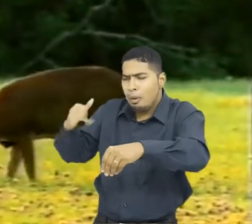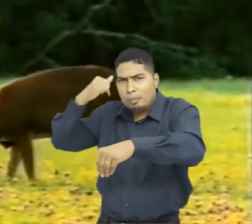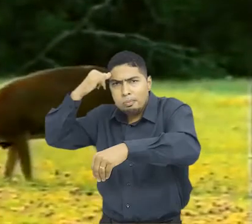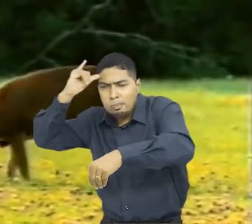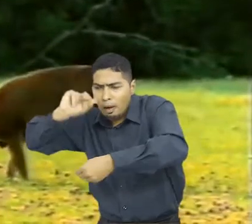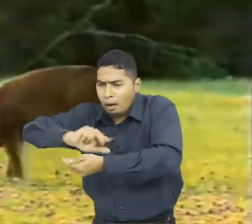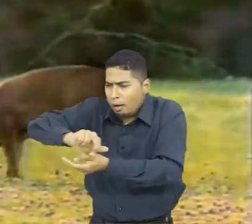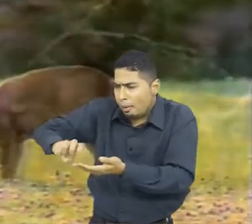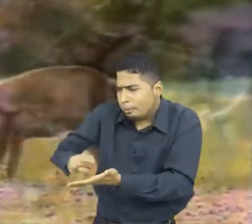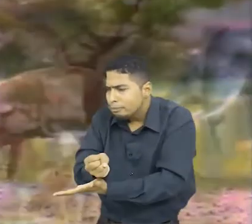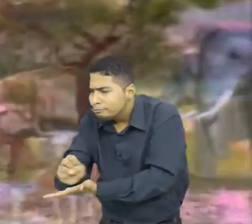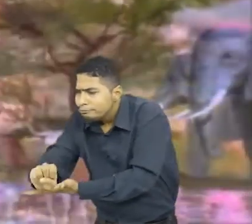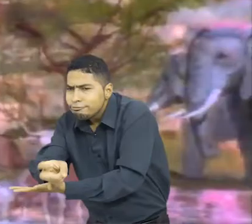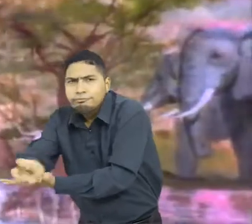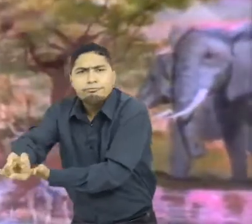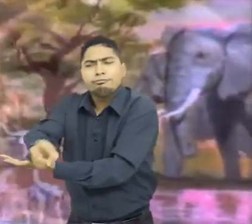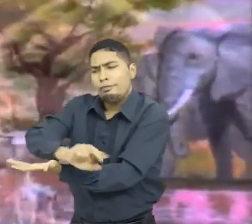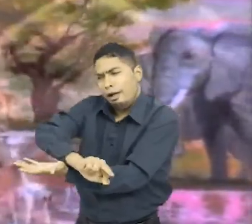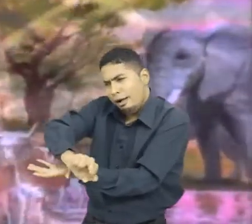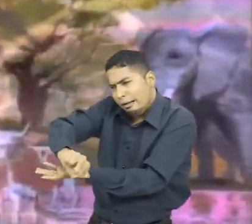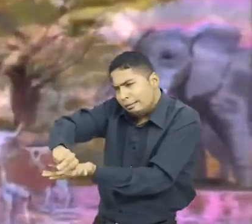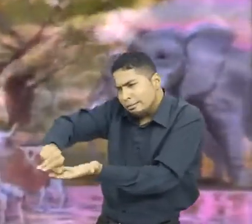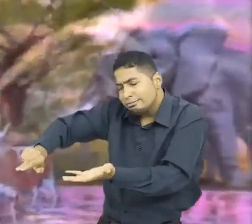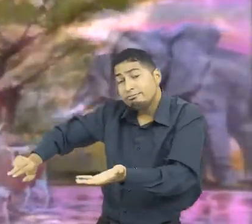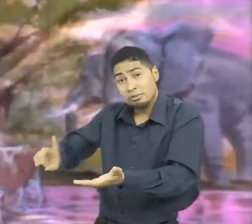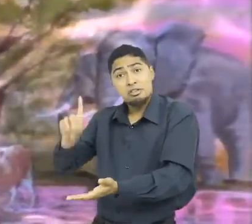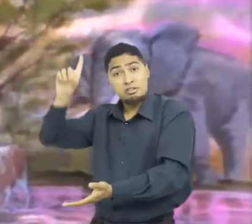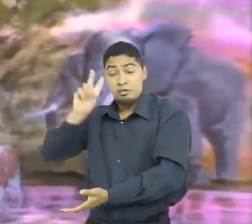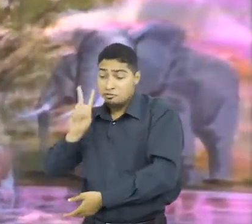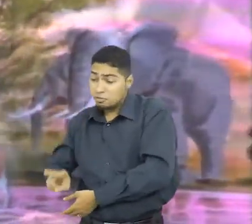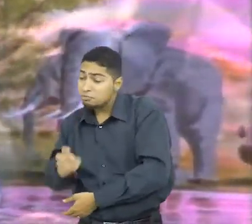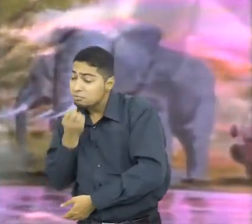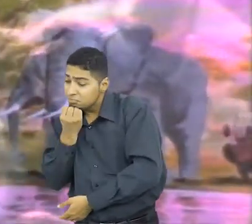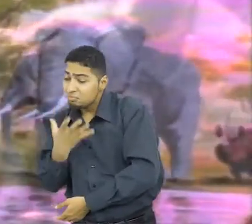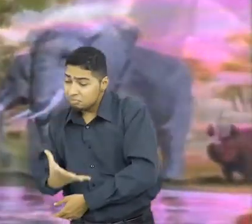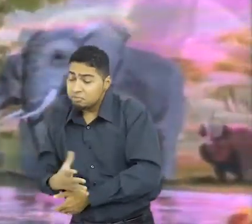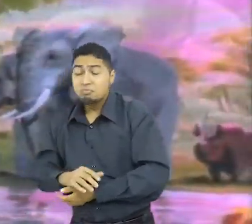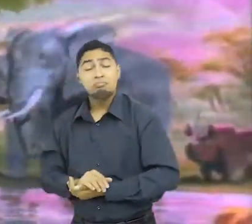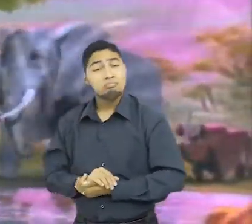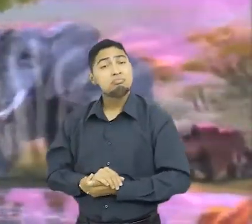gado e tudo que rasteja para se reproduzirem. Deus viu que isso era bom.